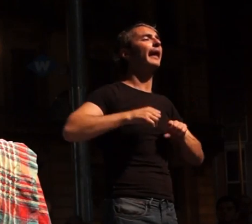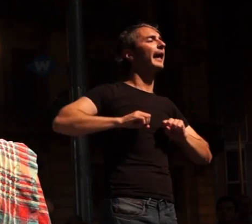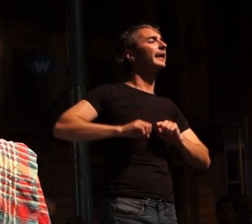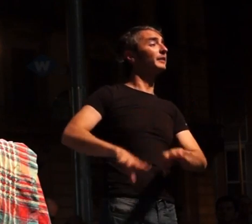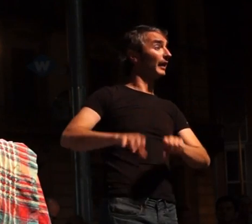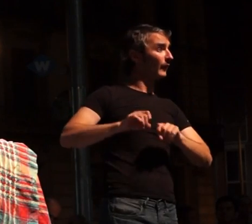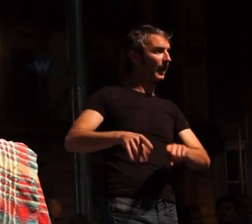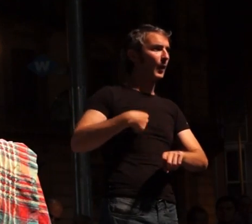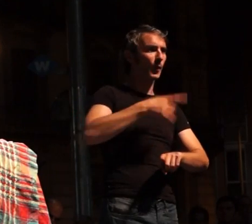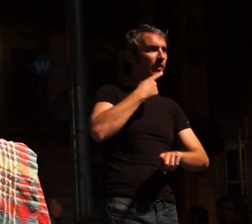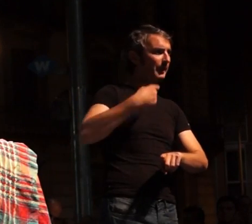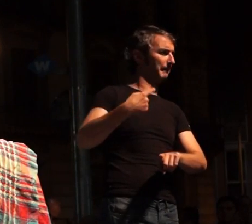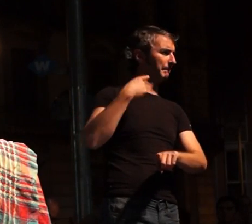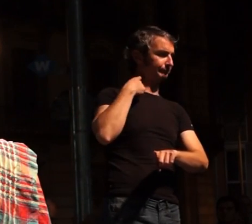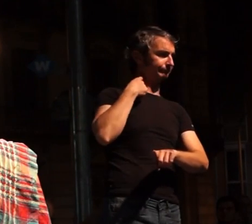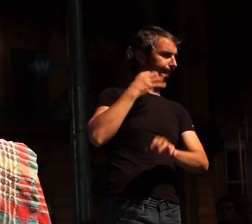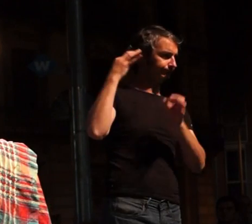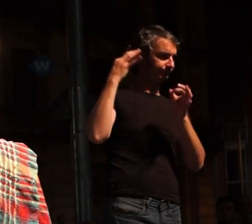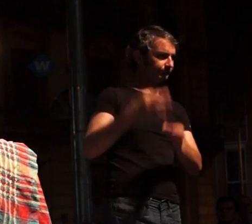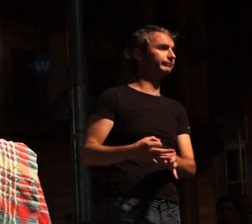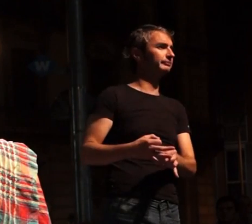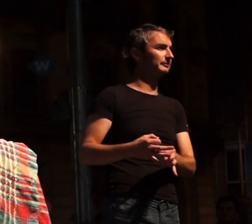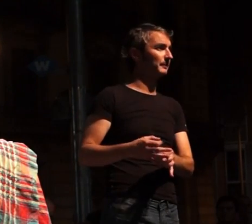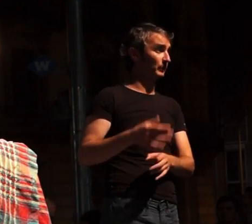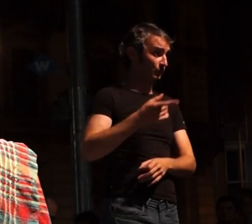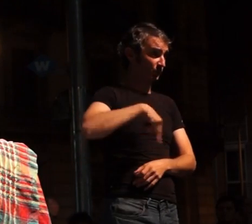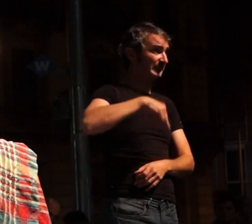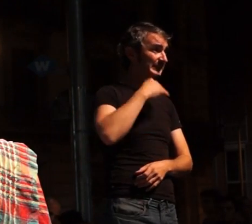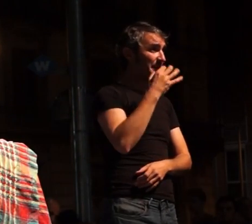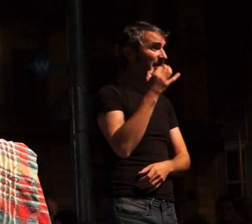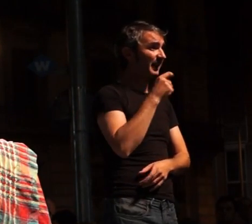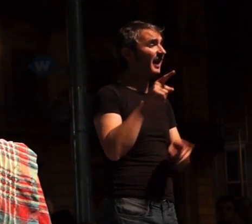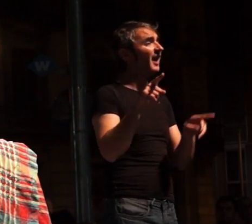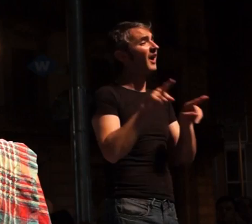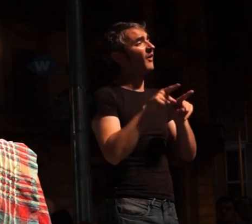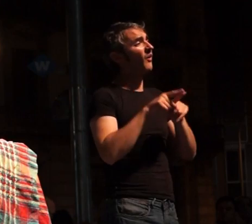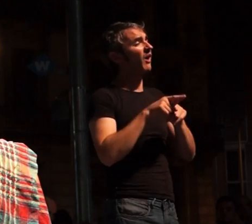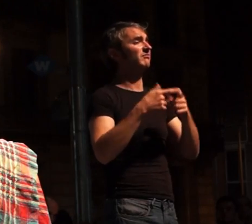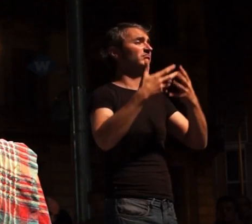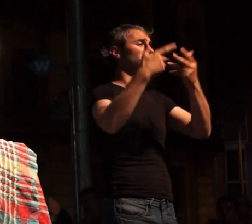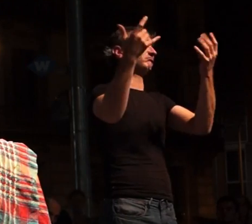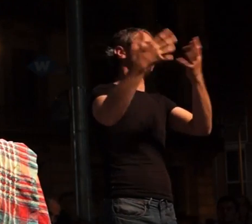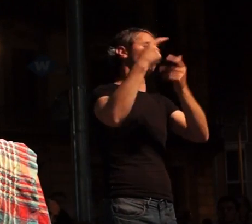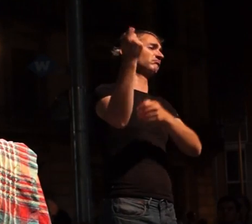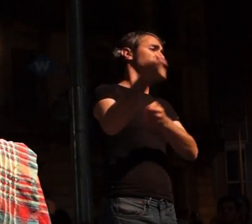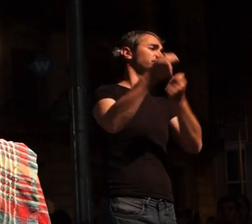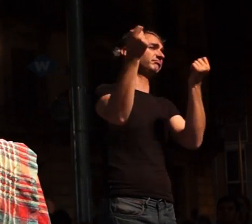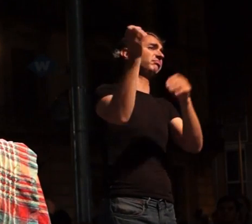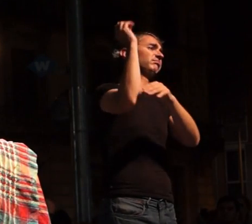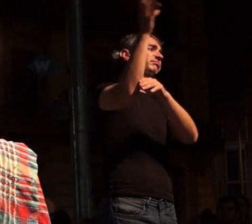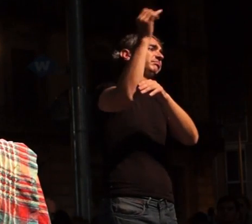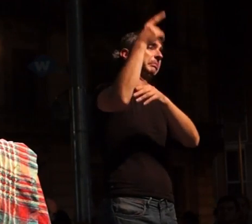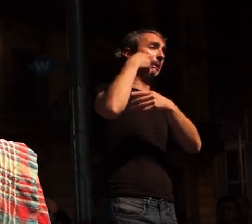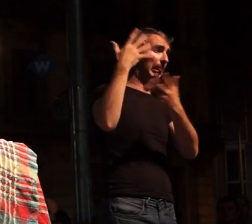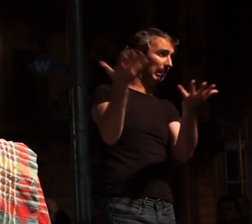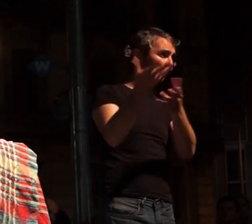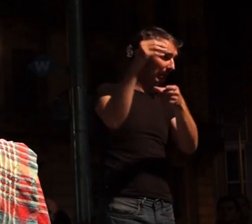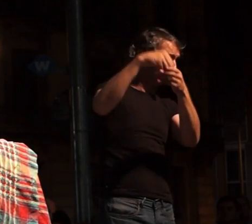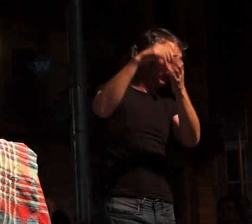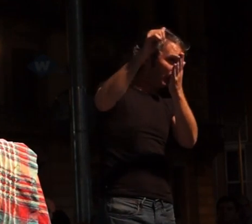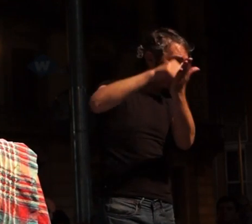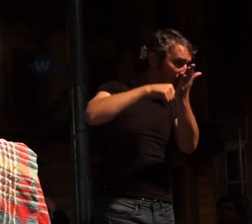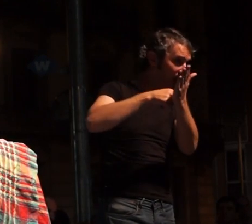són derrotes irreversibles. Sabem que els discursos simples i simplistes compten sovint